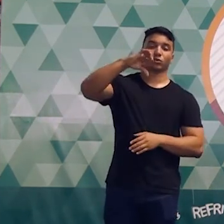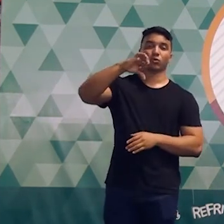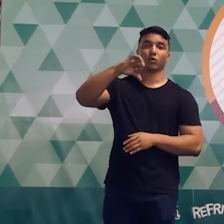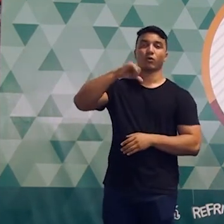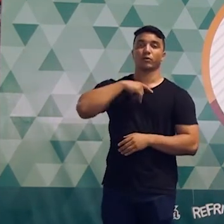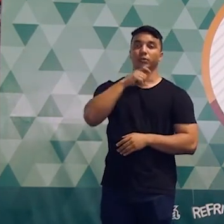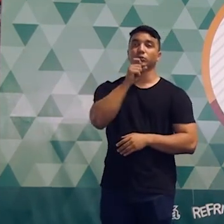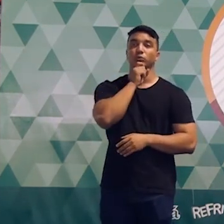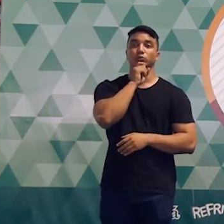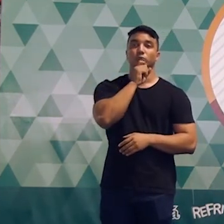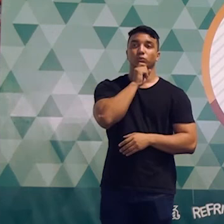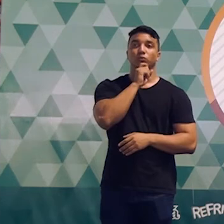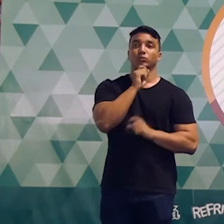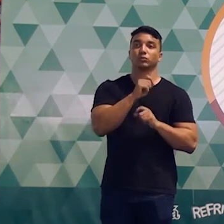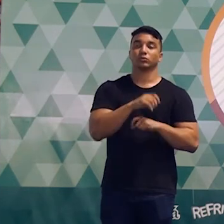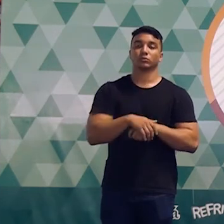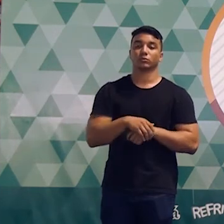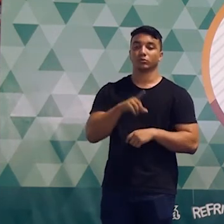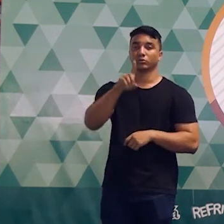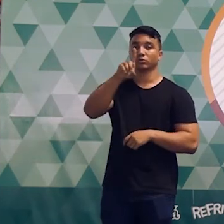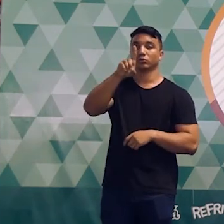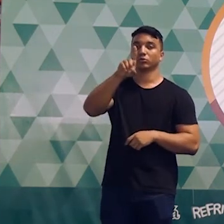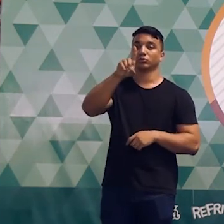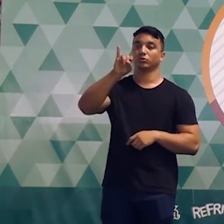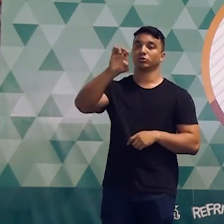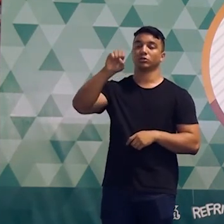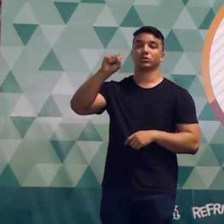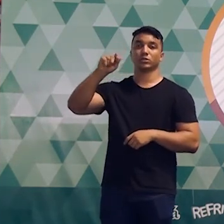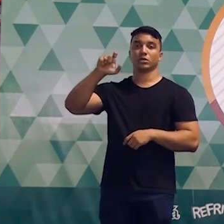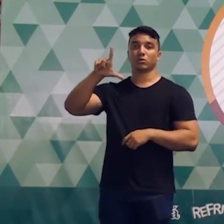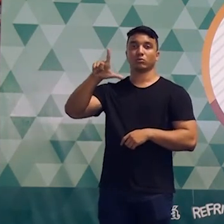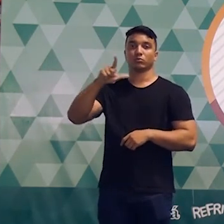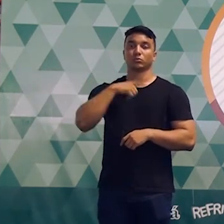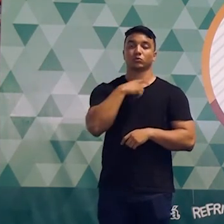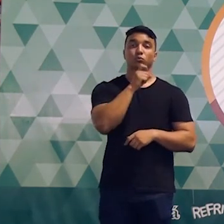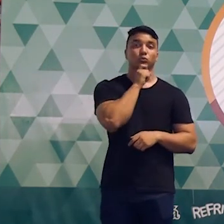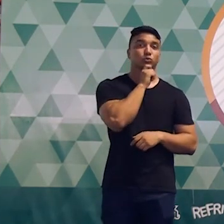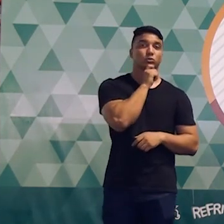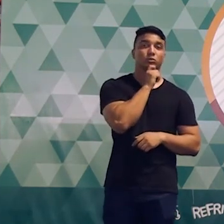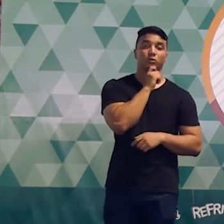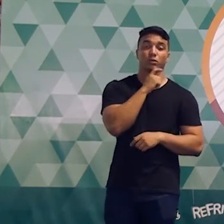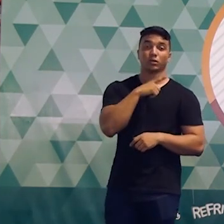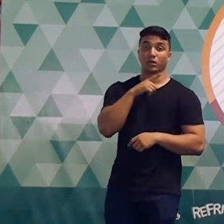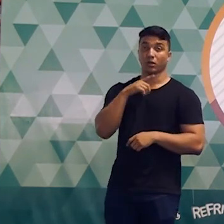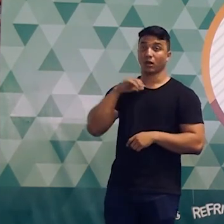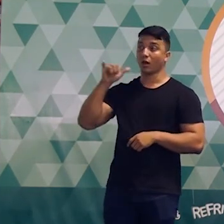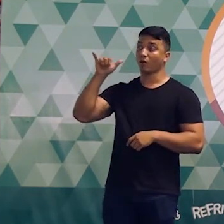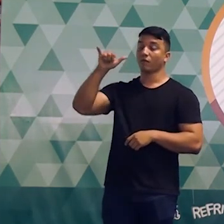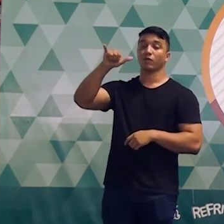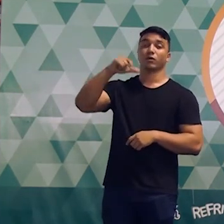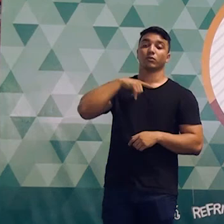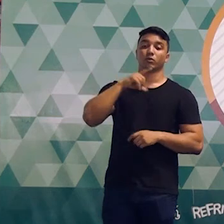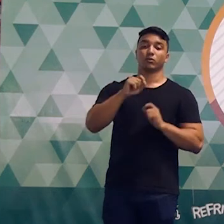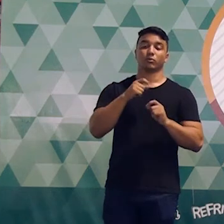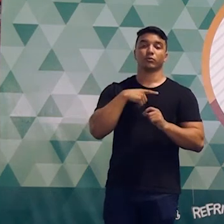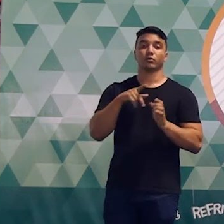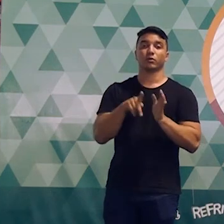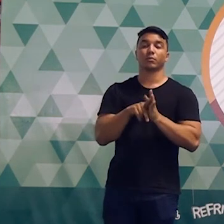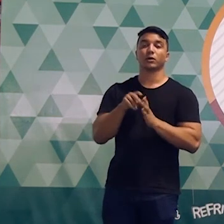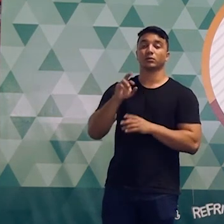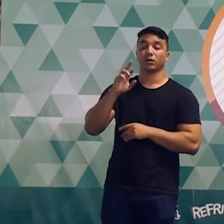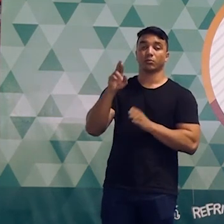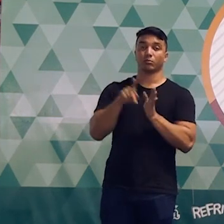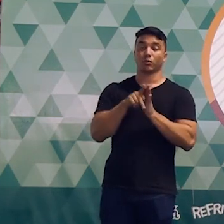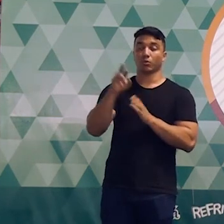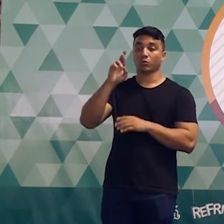congela diesel. Óleo diesel dentro dos motores, congela. Tanto que os aviões nesses lugares aí, isso é a base da Rússia, fica